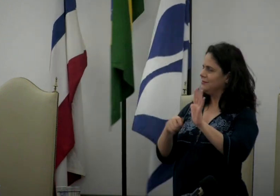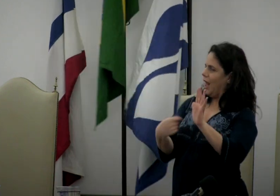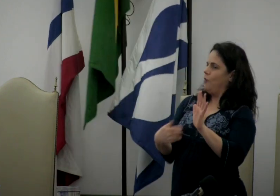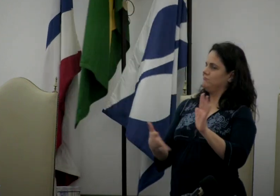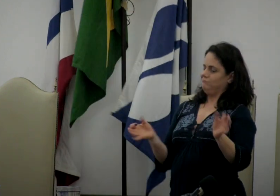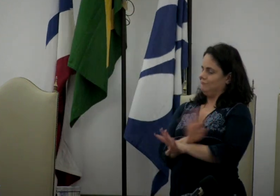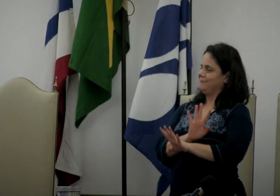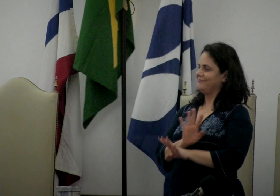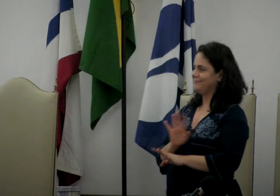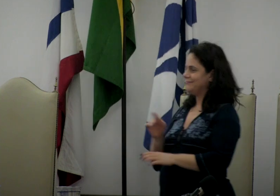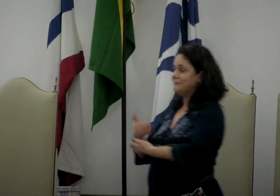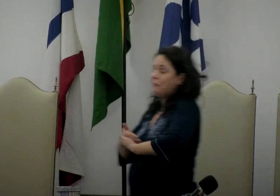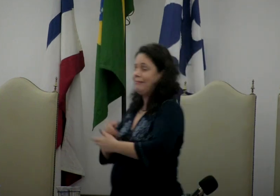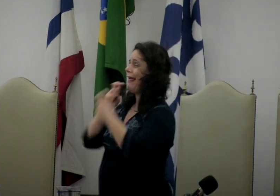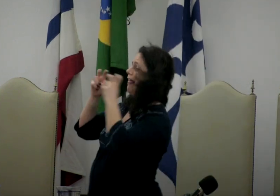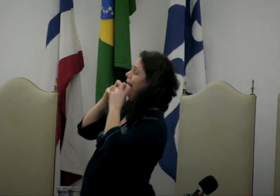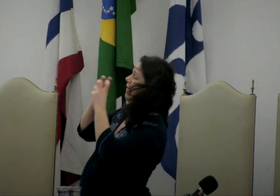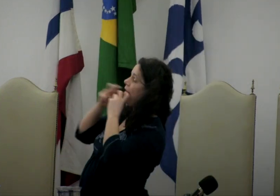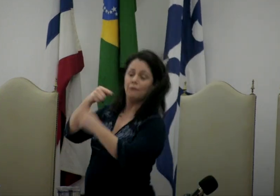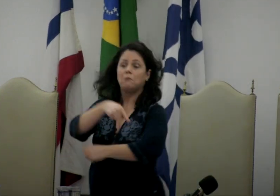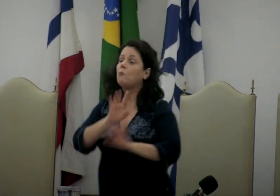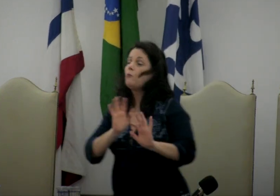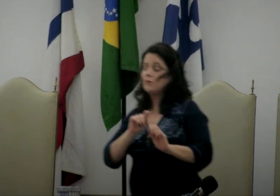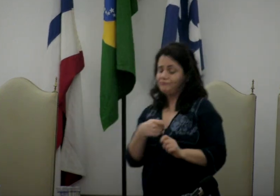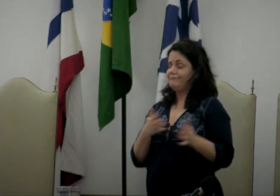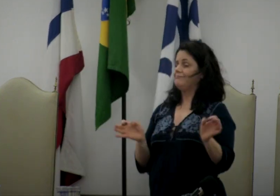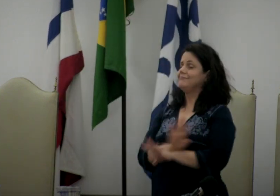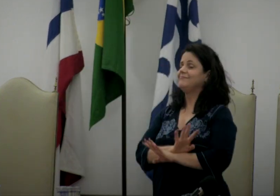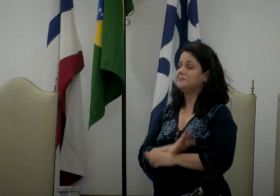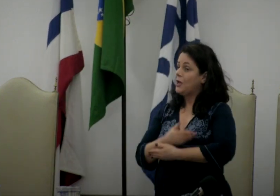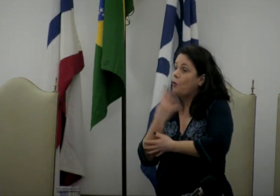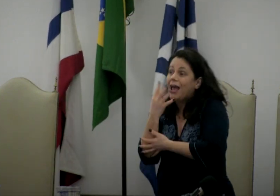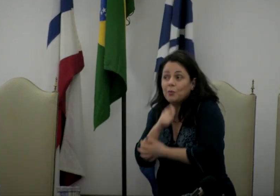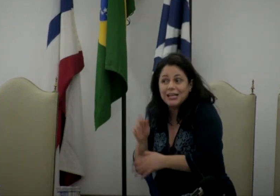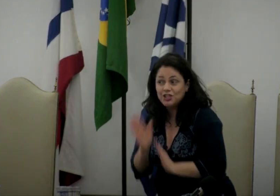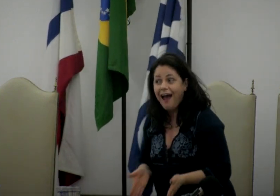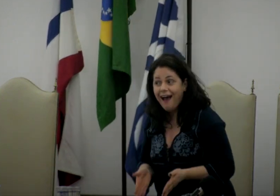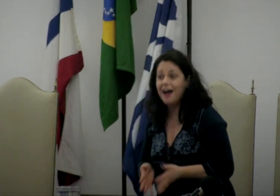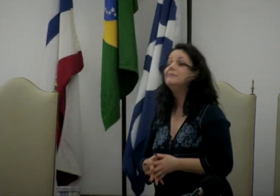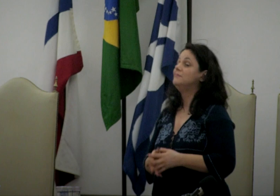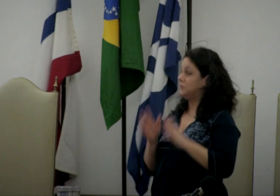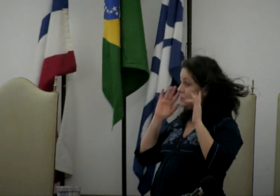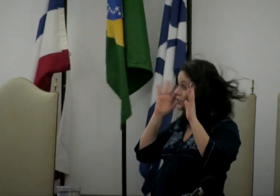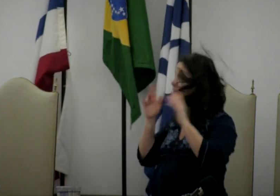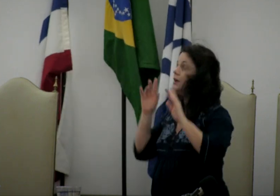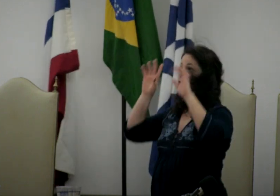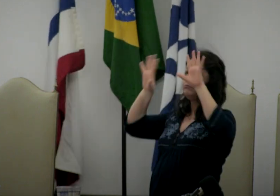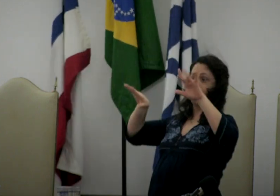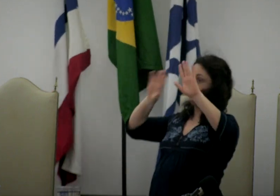criança surda tendo um exemplo de pai surdo dentro de casa, ela já foi crescendo e aprendendo a língua de sinais. E